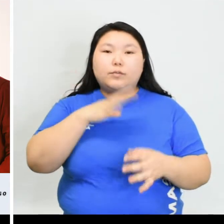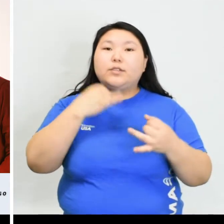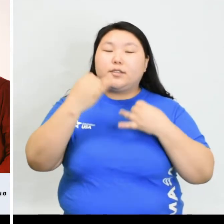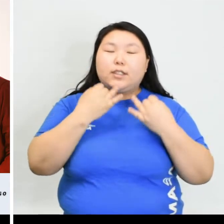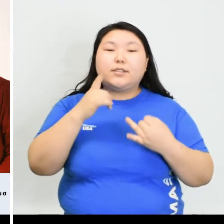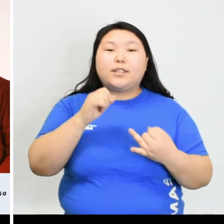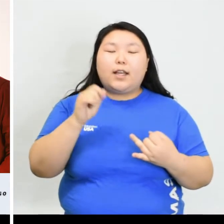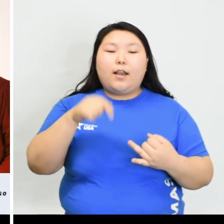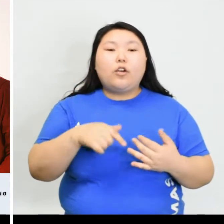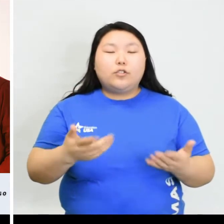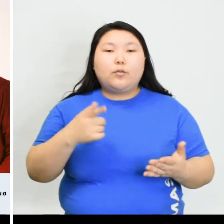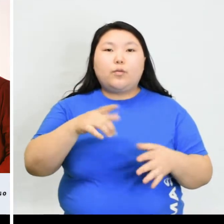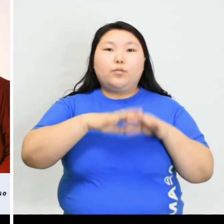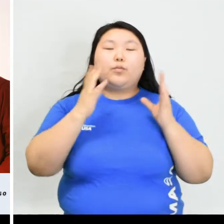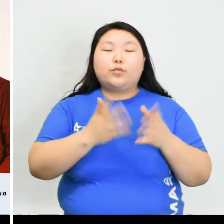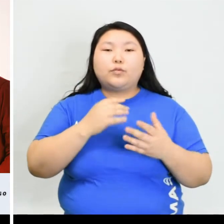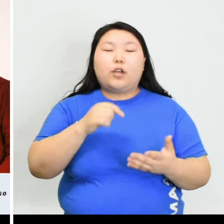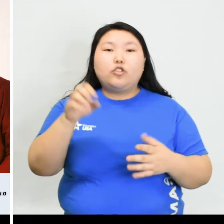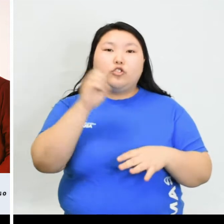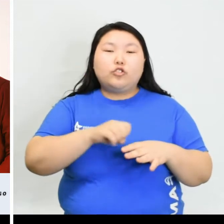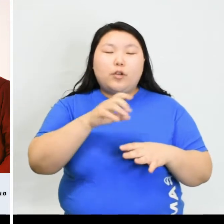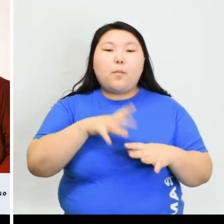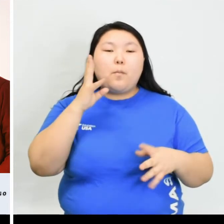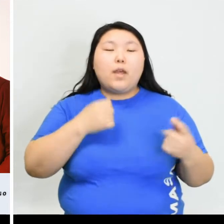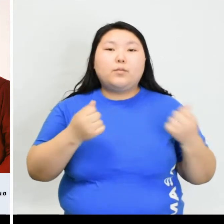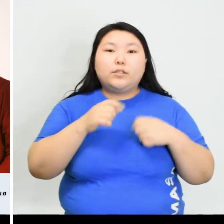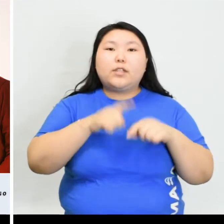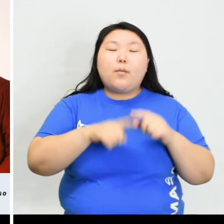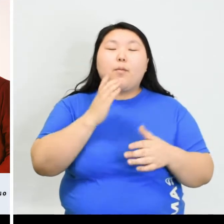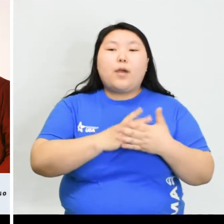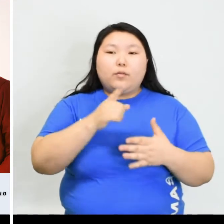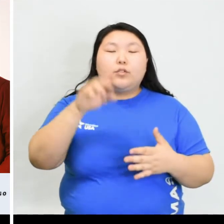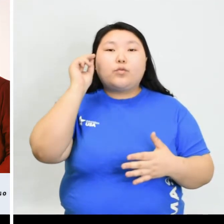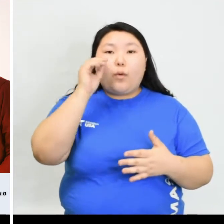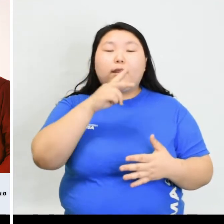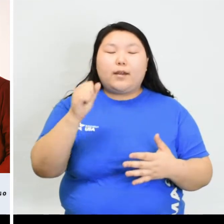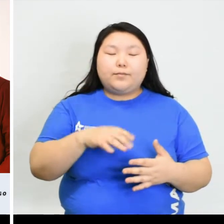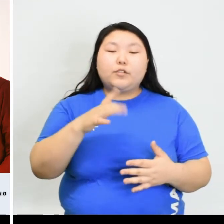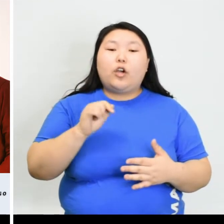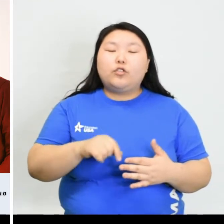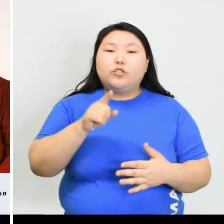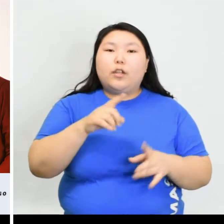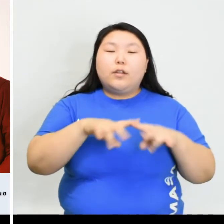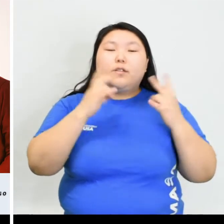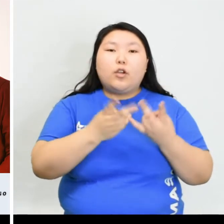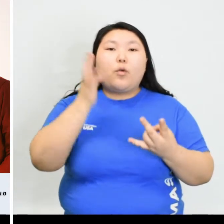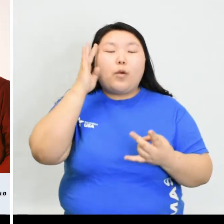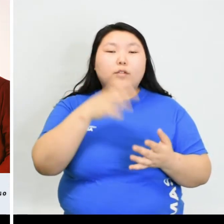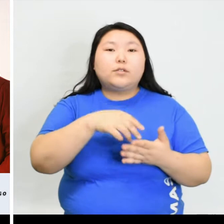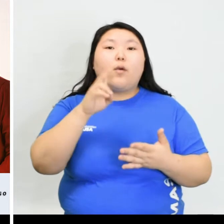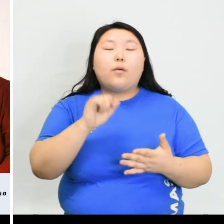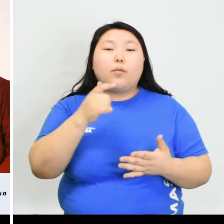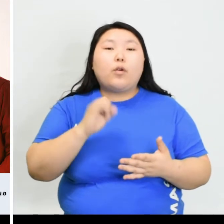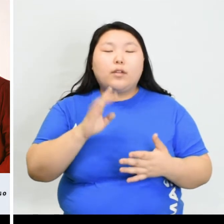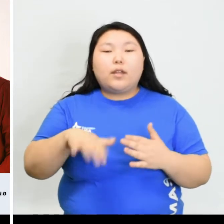профессор үттэйгээ яриад аа за чи одоо ингээд бүх юм ерөнхий менежмент ямар байхыг би одоо сурлаа. Одоо чи нийгмийн